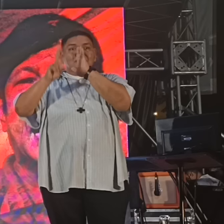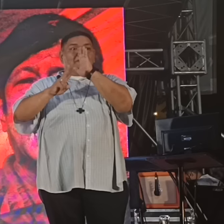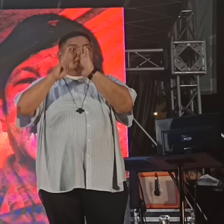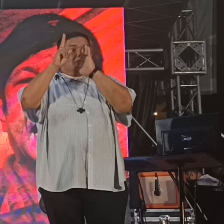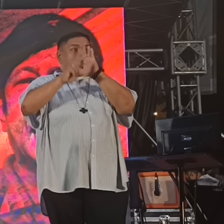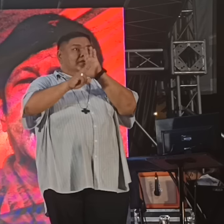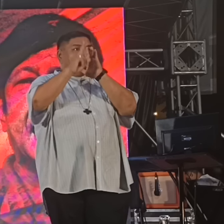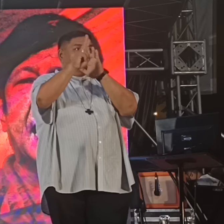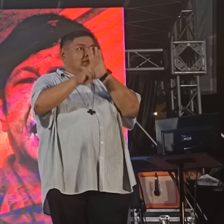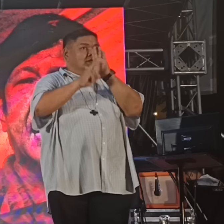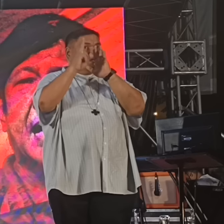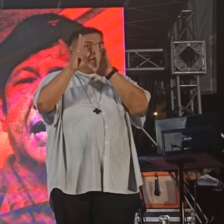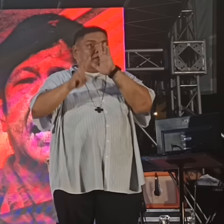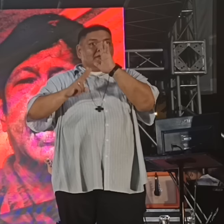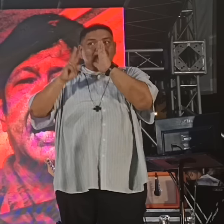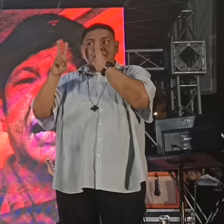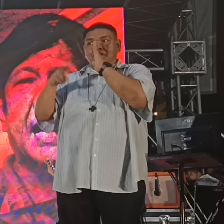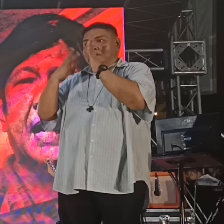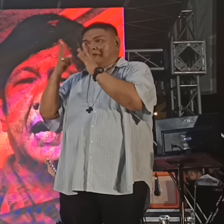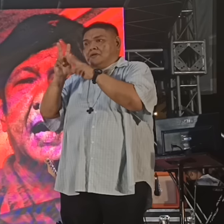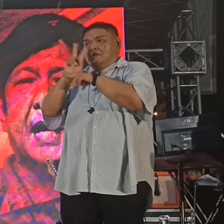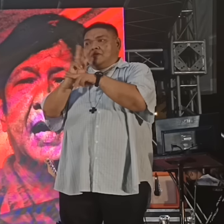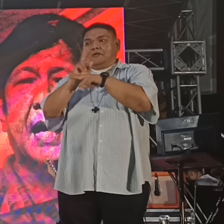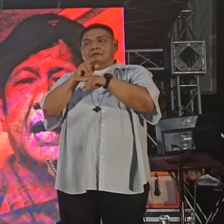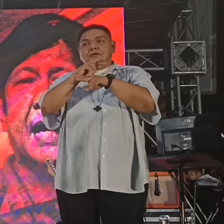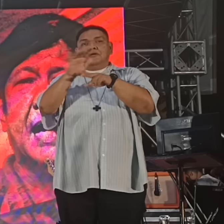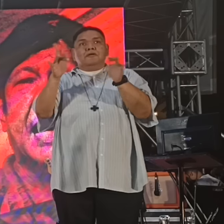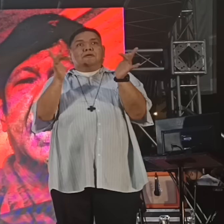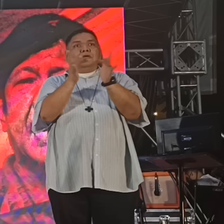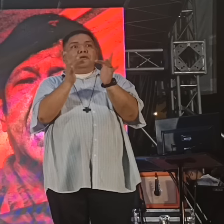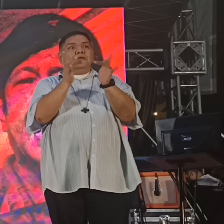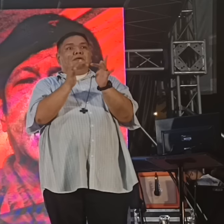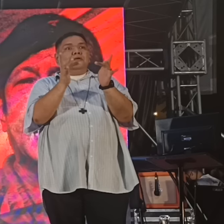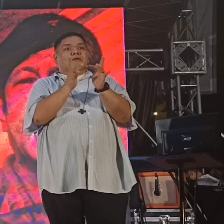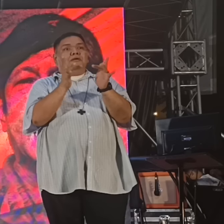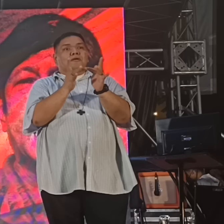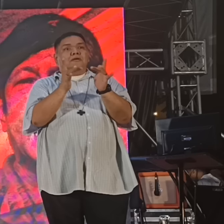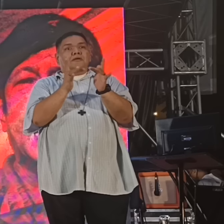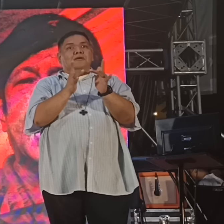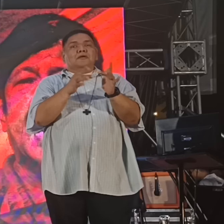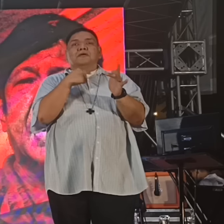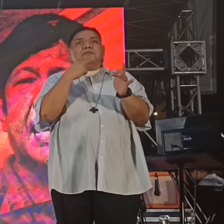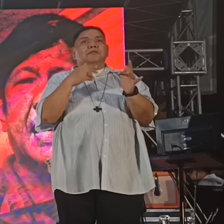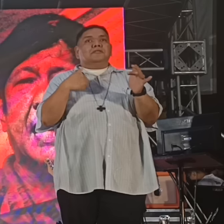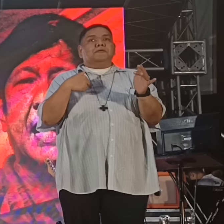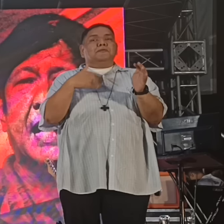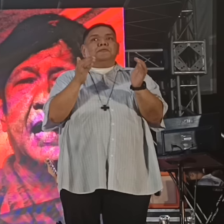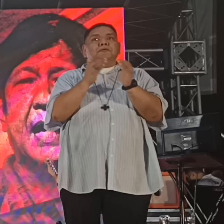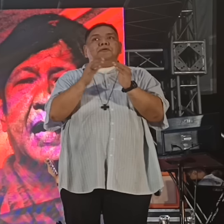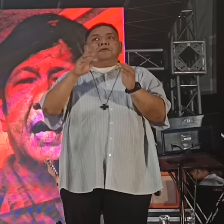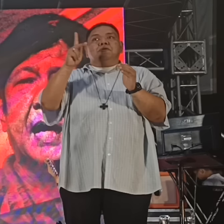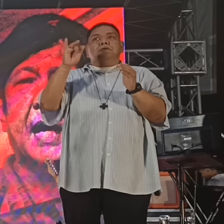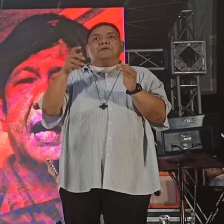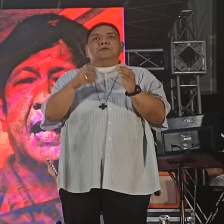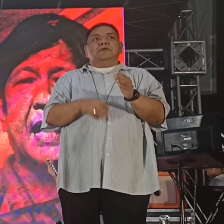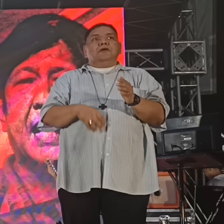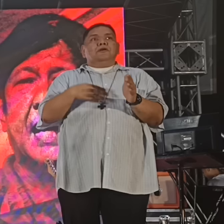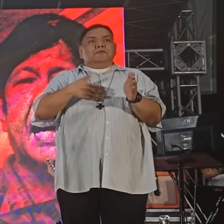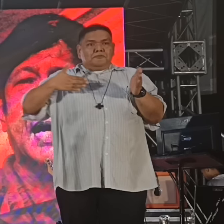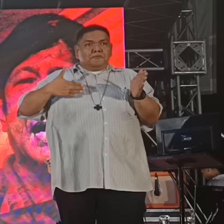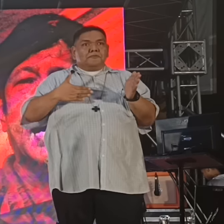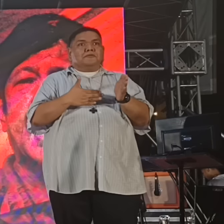ko, pag nakikita ko sila online, sabi ko, I'm not a member of KOJC. Pero lalaban